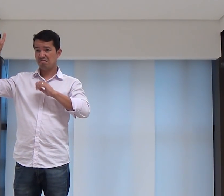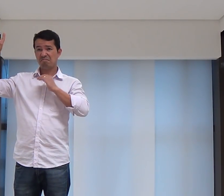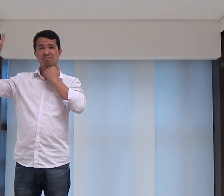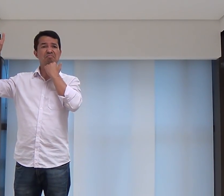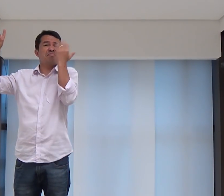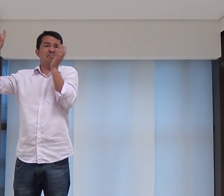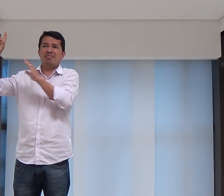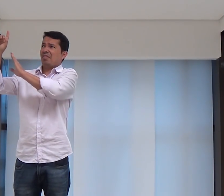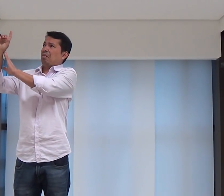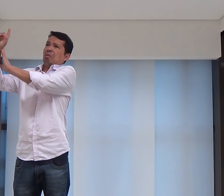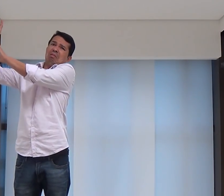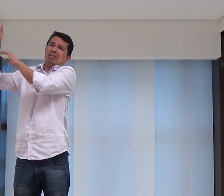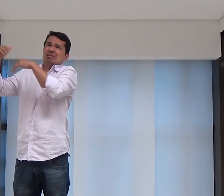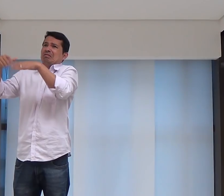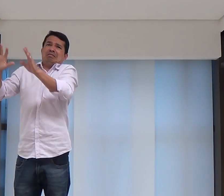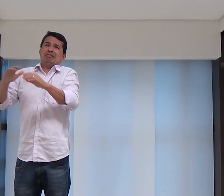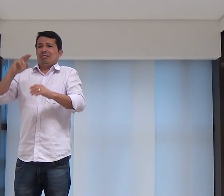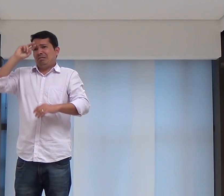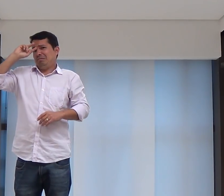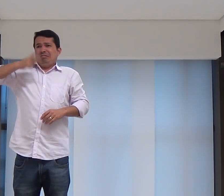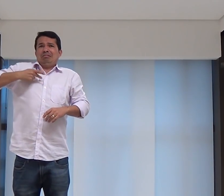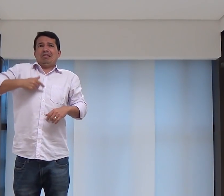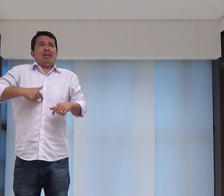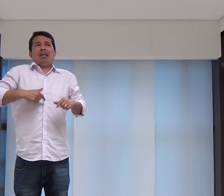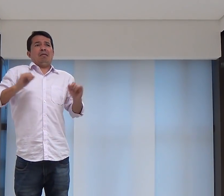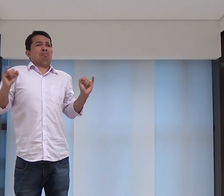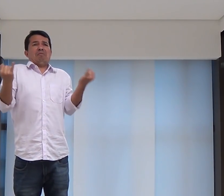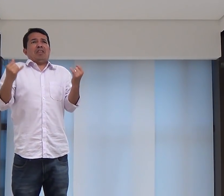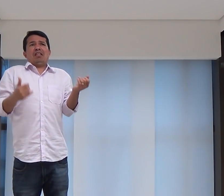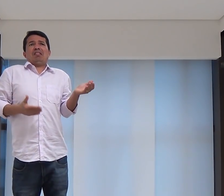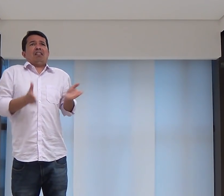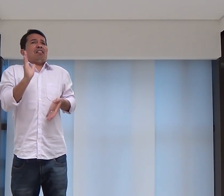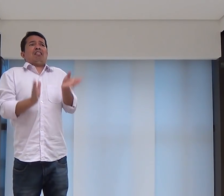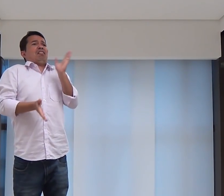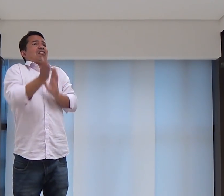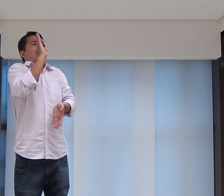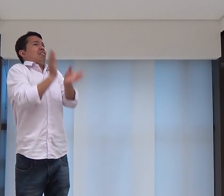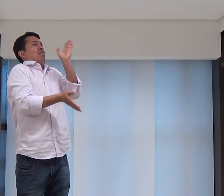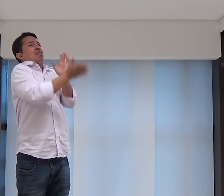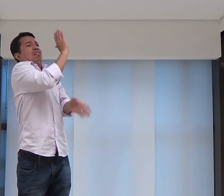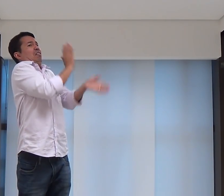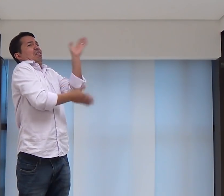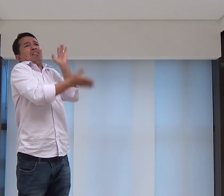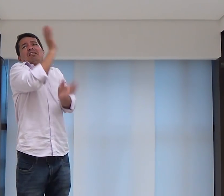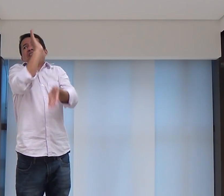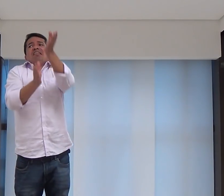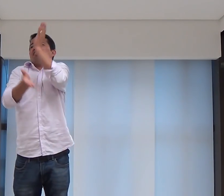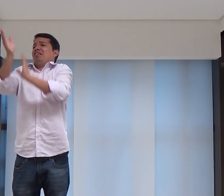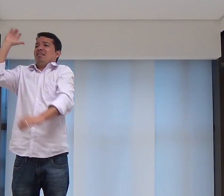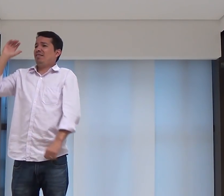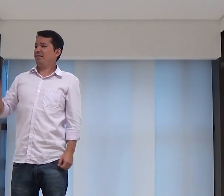Se preocupa com Deus? Não. Não. Vai viver a sua vida, vai fazer as coisas, sem